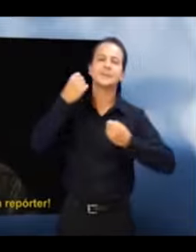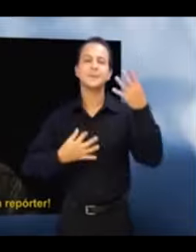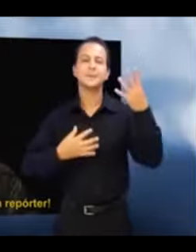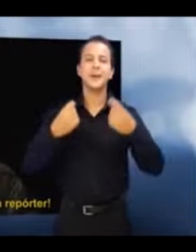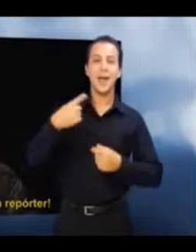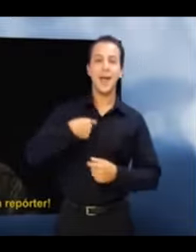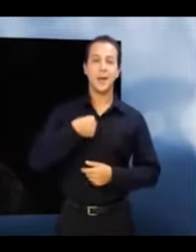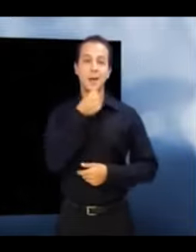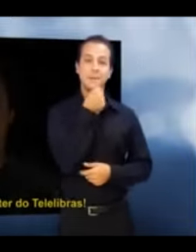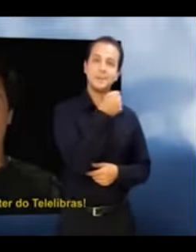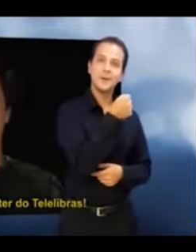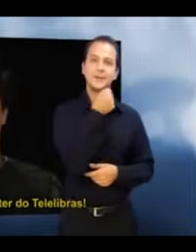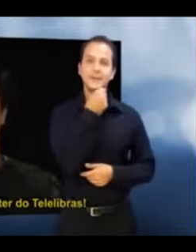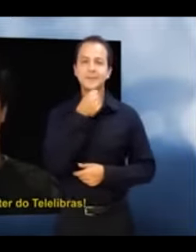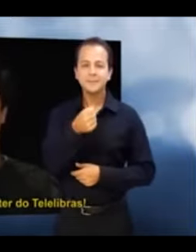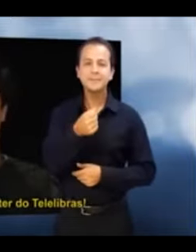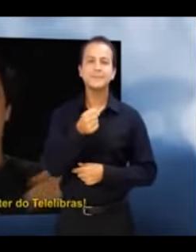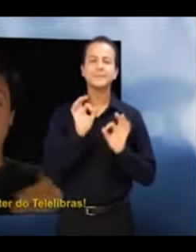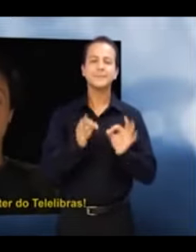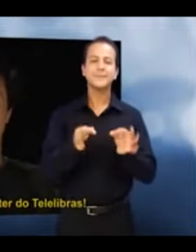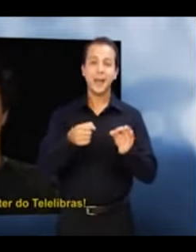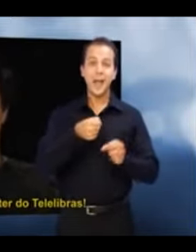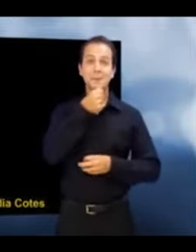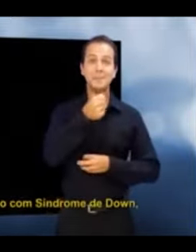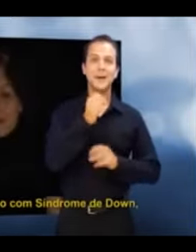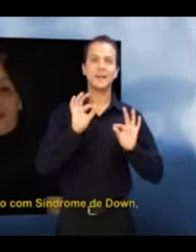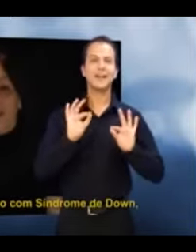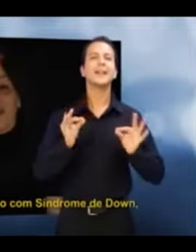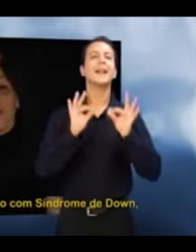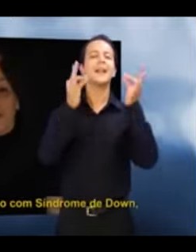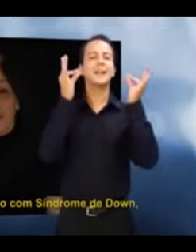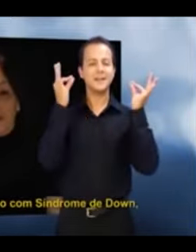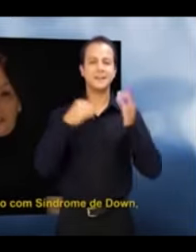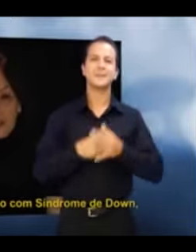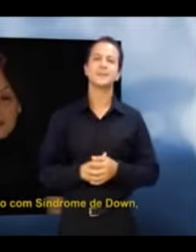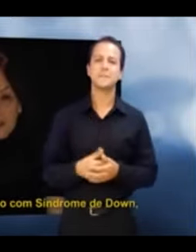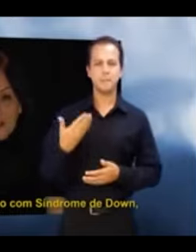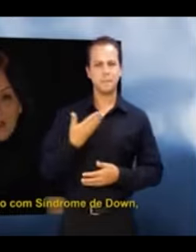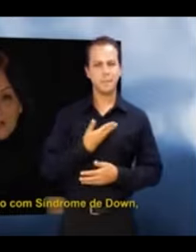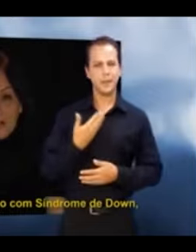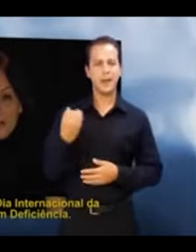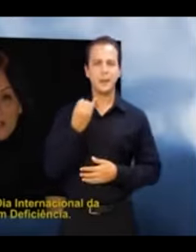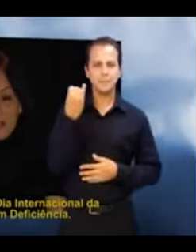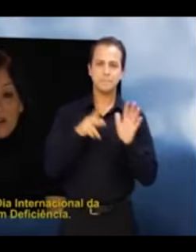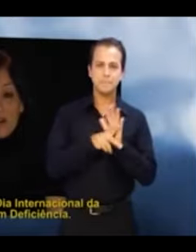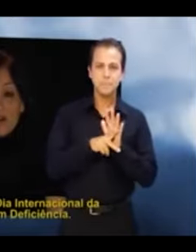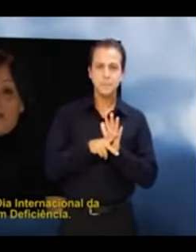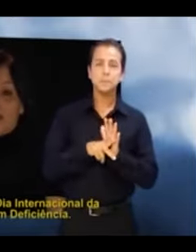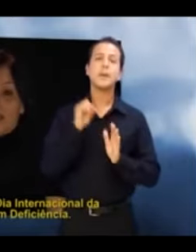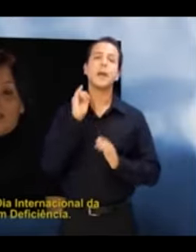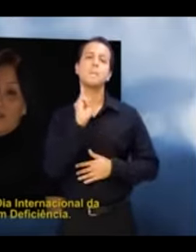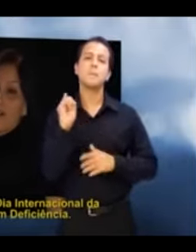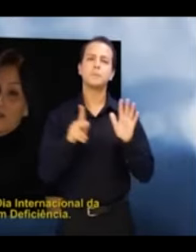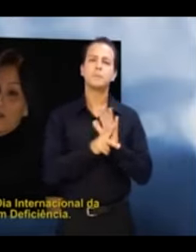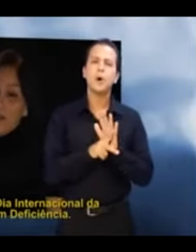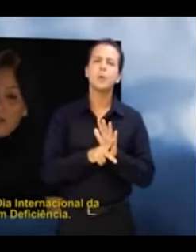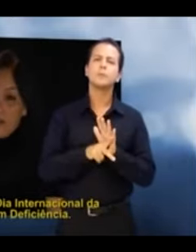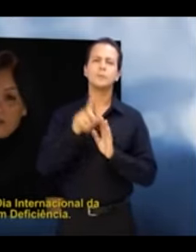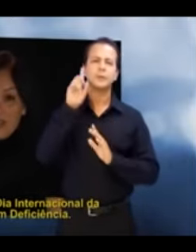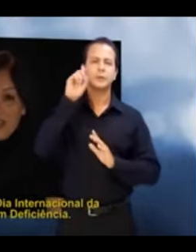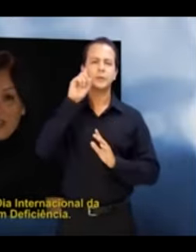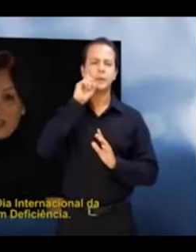um repórter. Eu sou repórter do Telelibras. Cláudia Cortes. Sou irmã de um moço com síndrome de Down que morreu no Dia Internacional